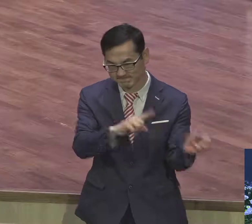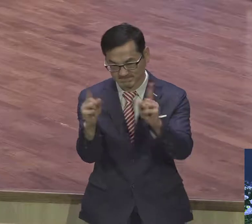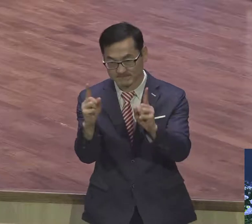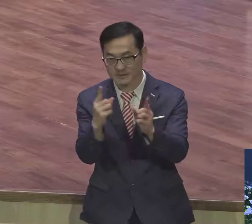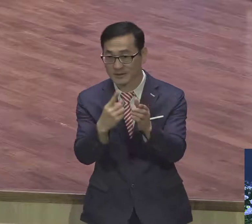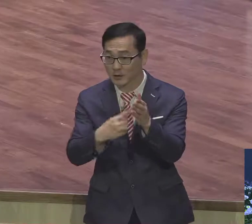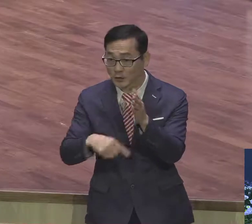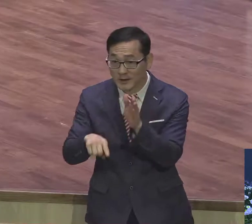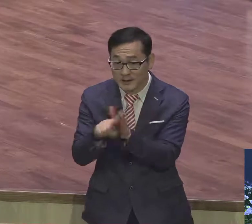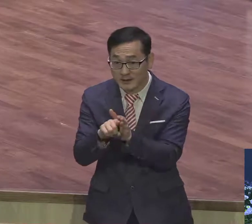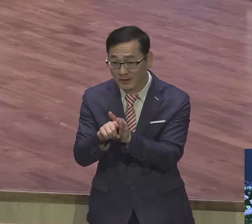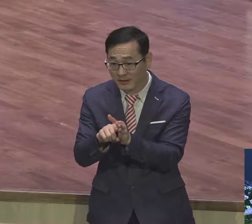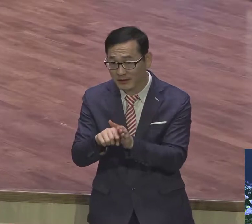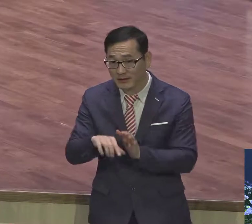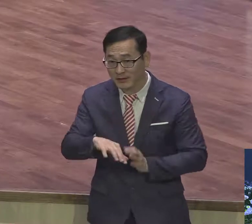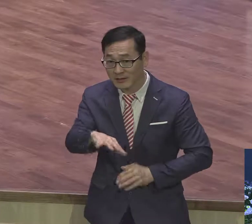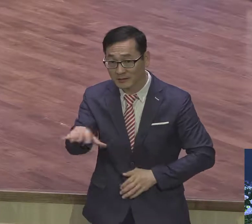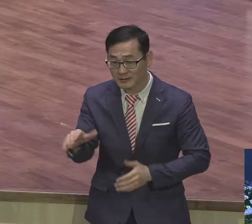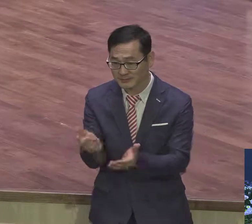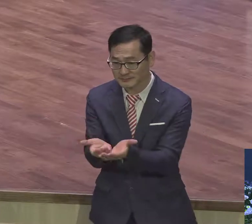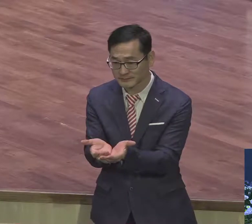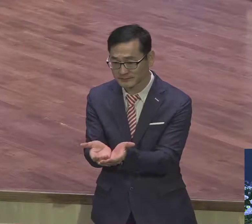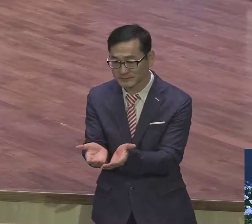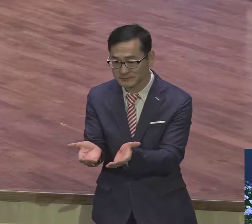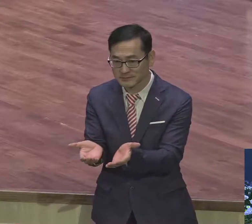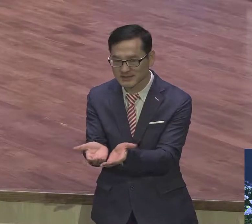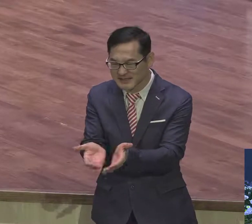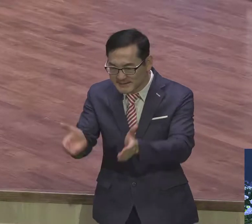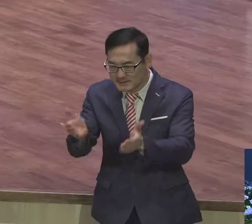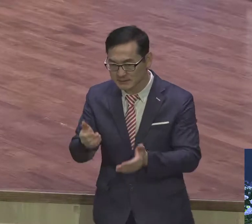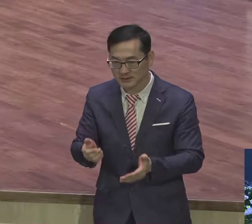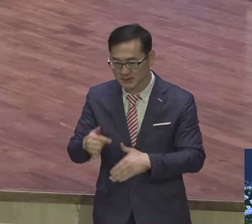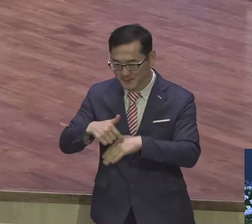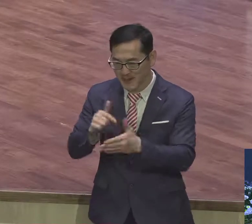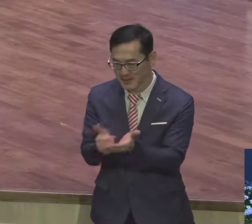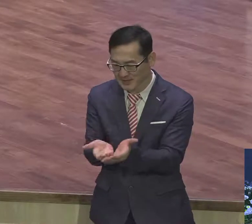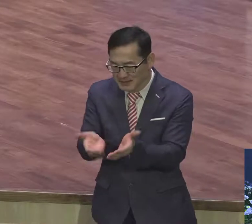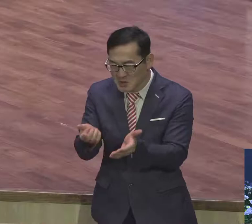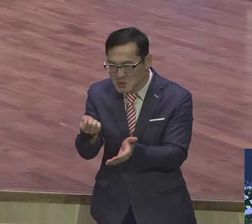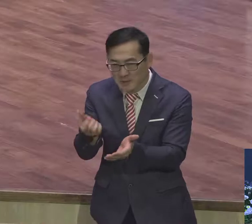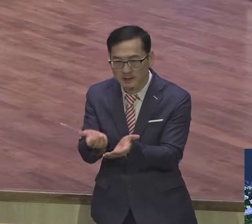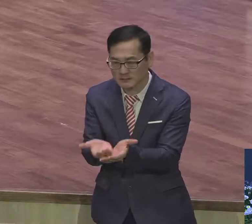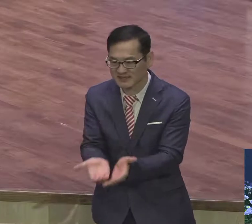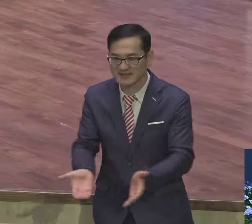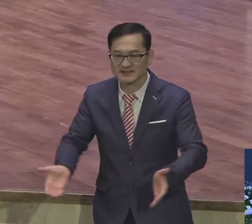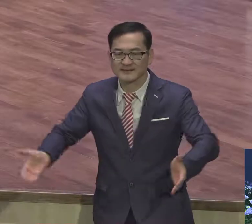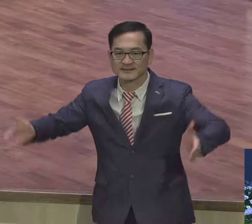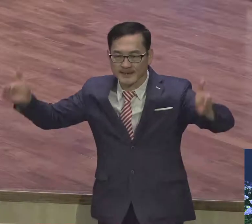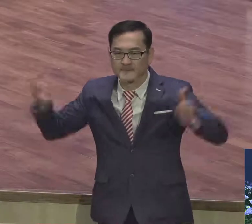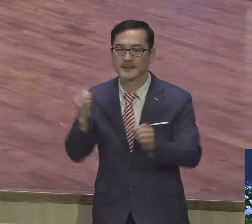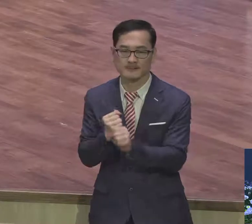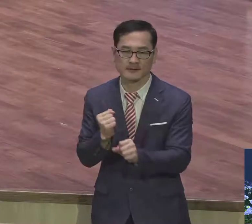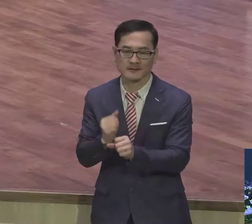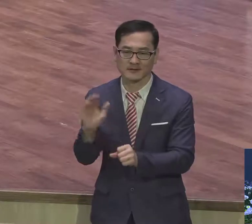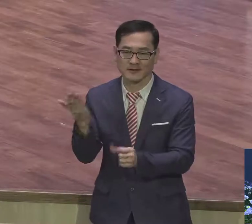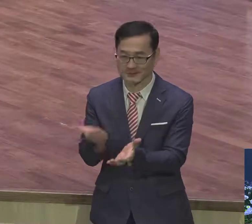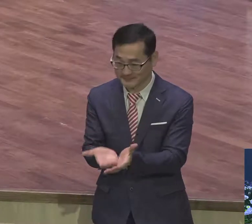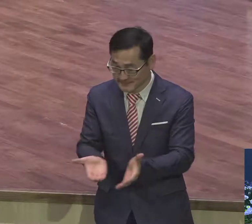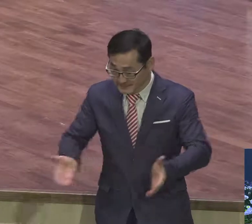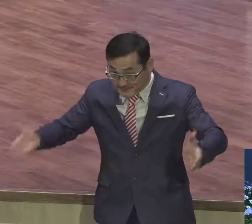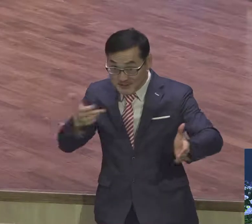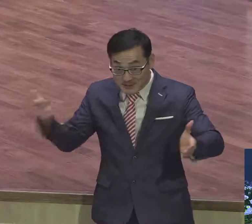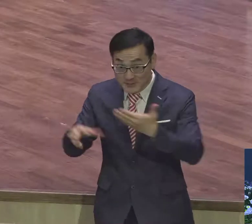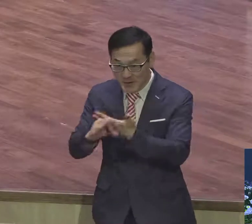그릇이 성장해야 된다. 그릇이 그릇대로 채워지잖아요. 그릇대로 모든 사람이 다